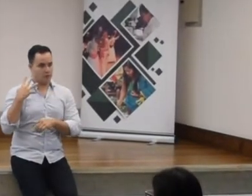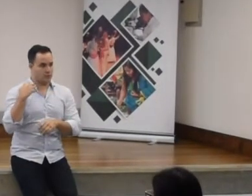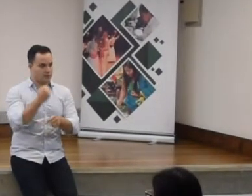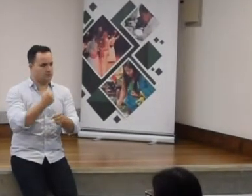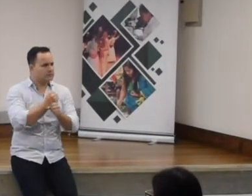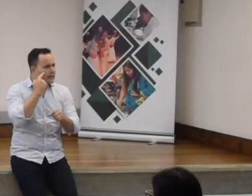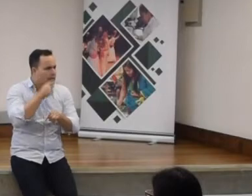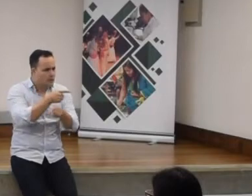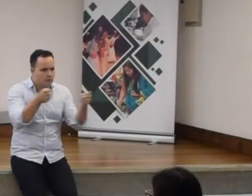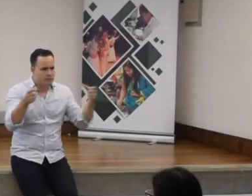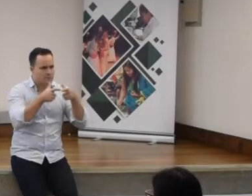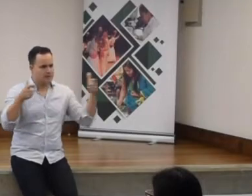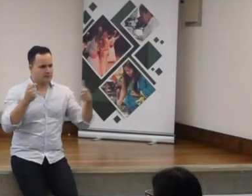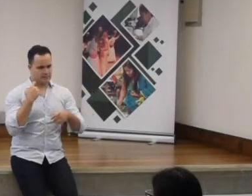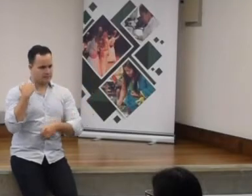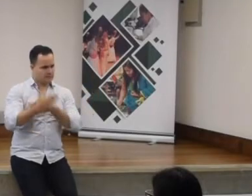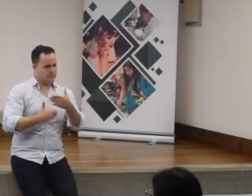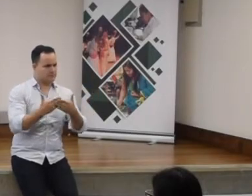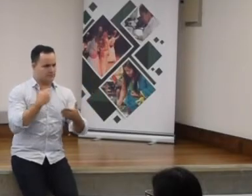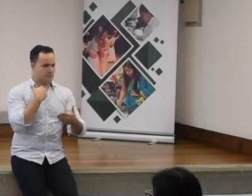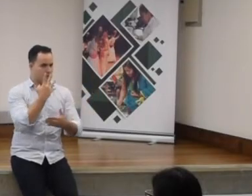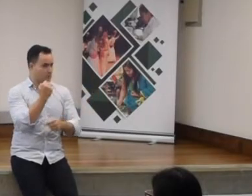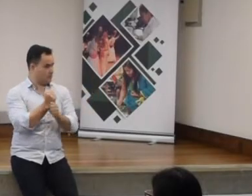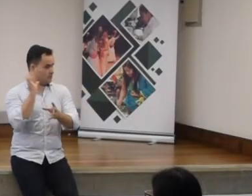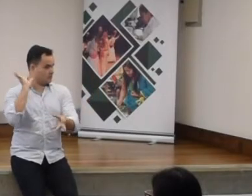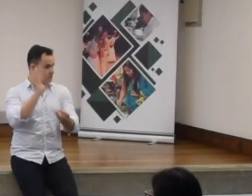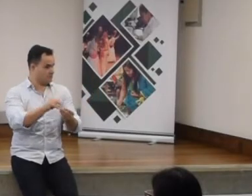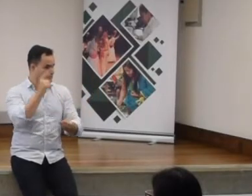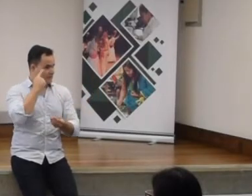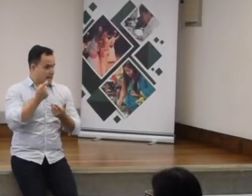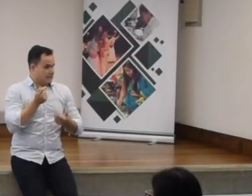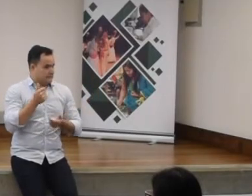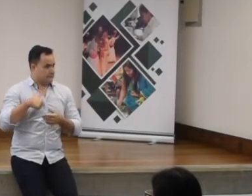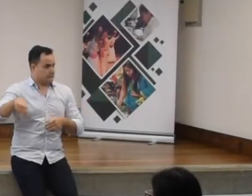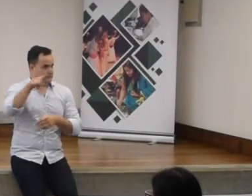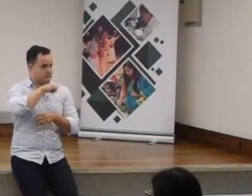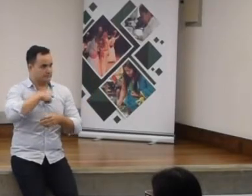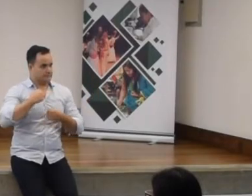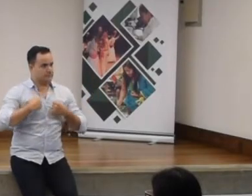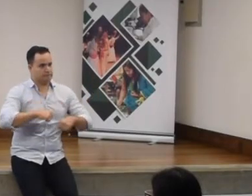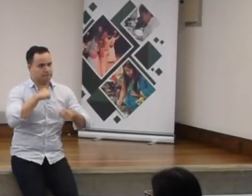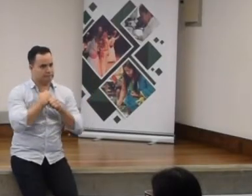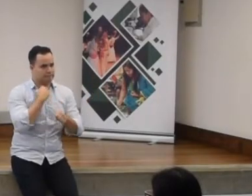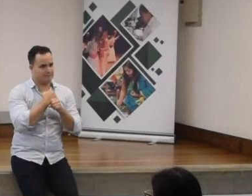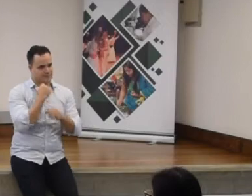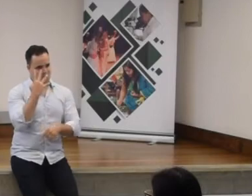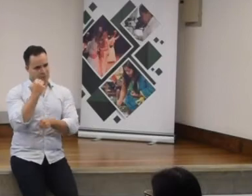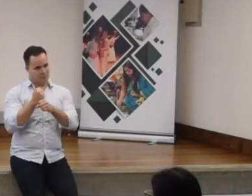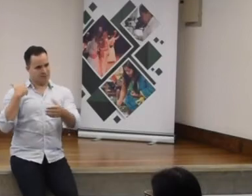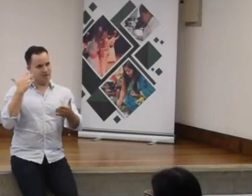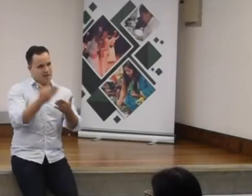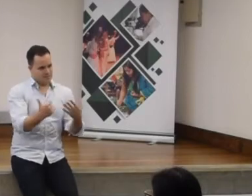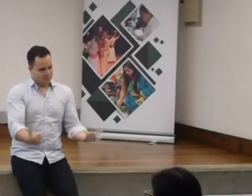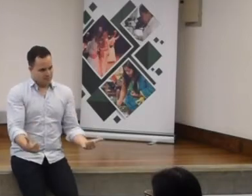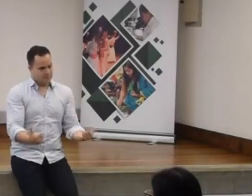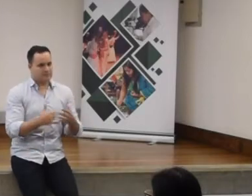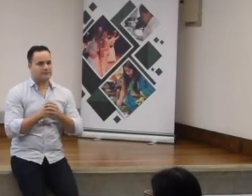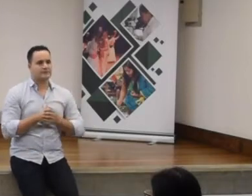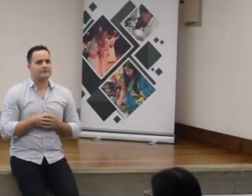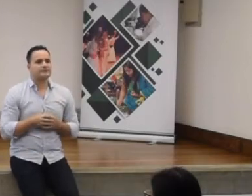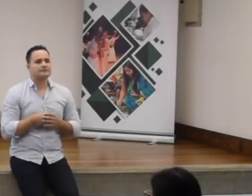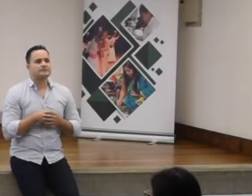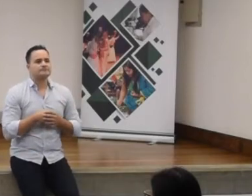lleva 4 años trabajando en este gran reto. Por eso yo creo